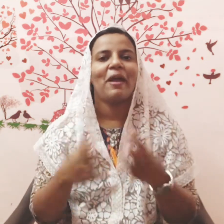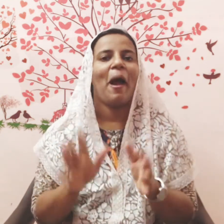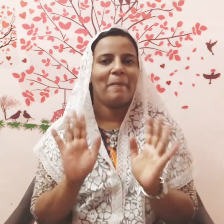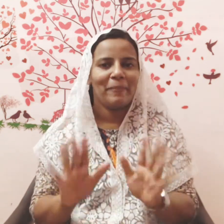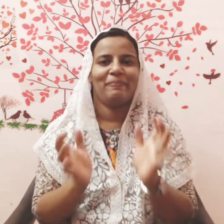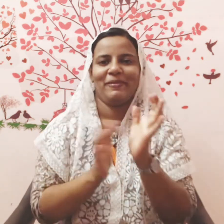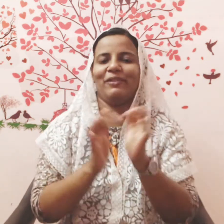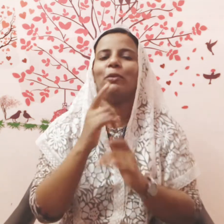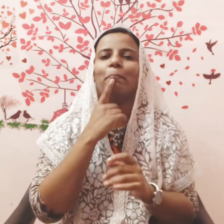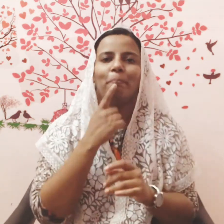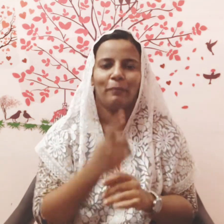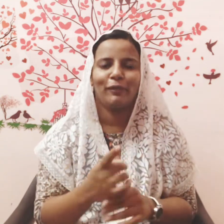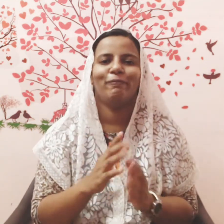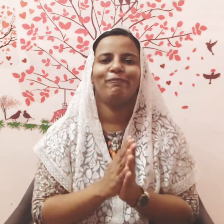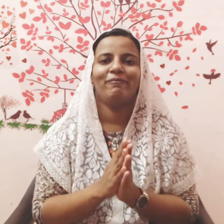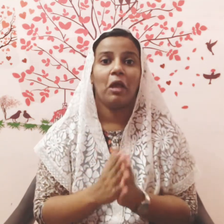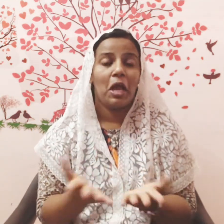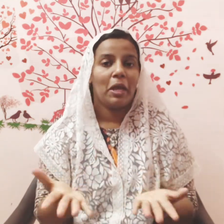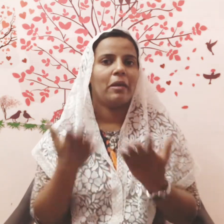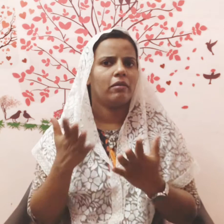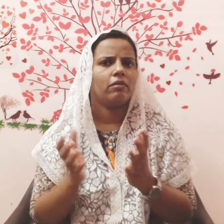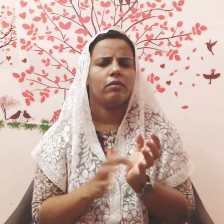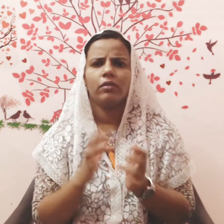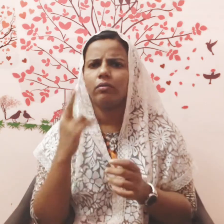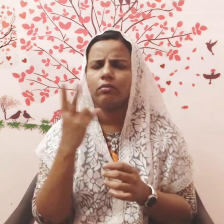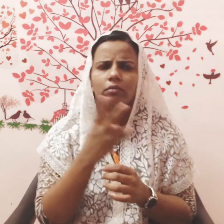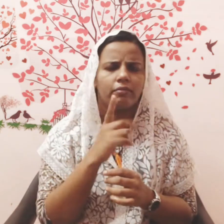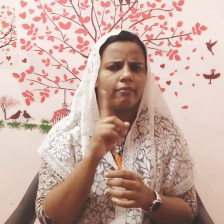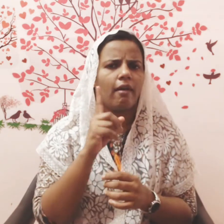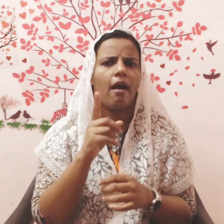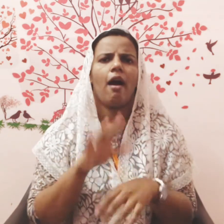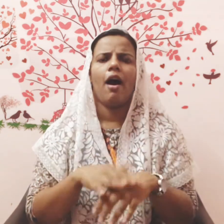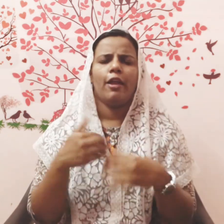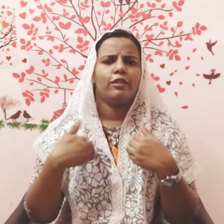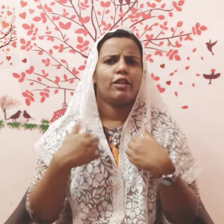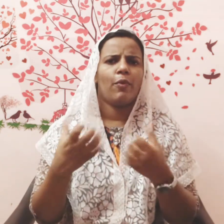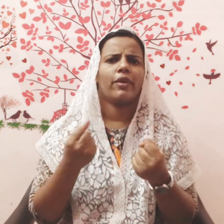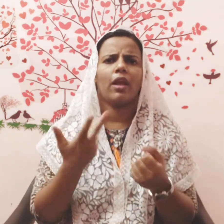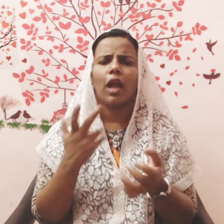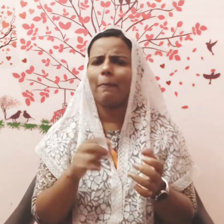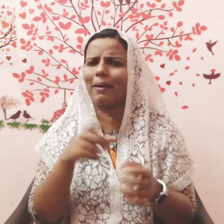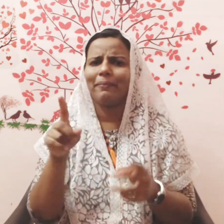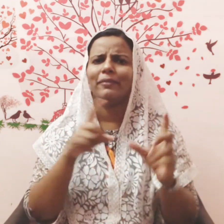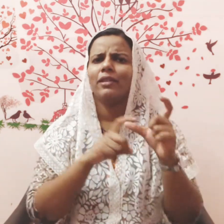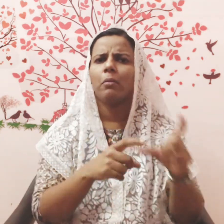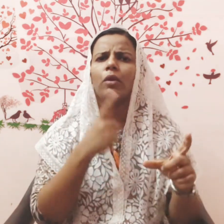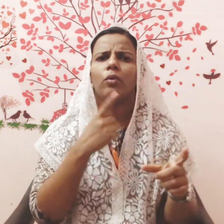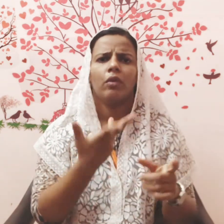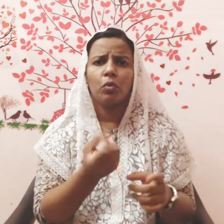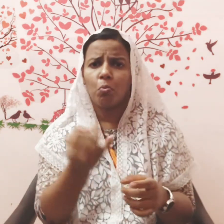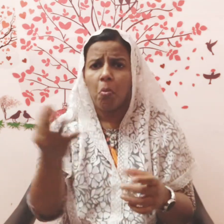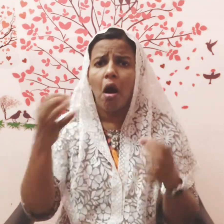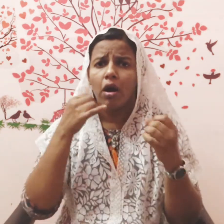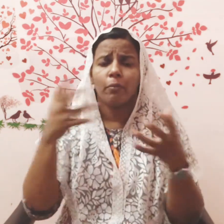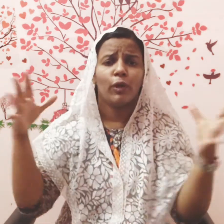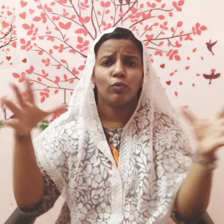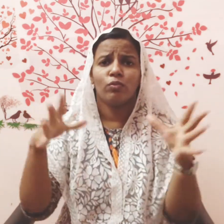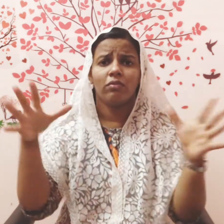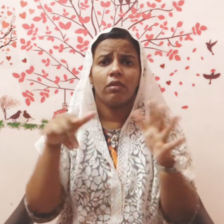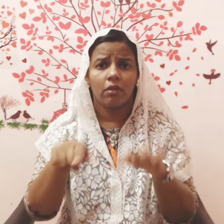അതാ യേശു അവളോട് പറഞ്ഞത്, മകളെ അപ്പോഴത്തേനും യേശു അന്വേഷിച്ചു, ആർക്കായി സംഭവിച്ചു? ഉടനെ ശിഷ്യന്മാർ പറഞ്ഞു, നീ എന്നായി പറയുന്നു? ഇത്രയും പേര് ഇവിടെ തിക്കി